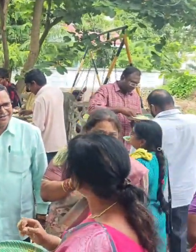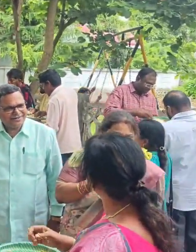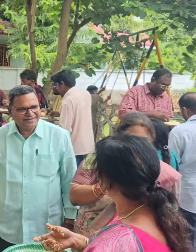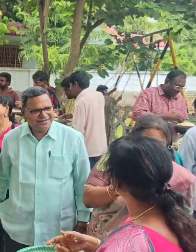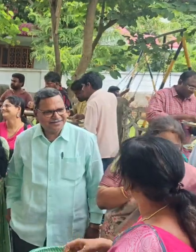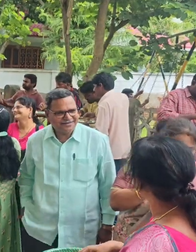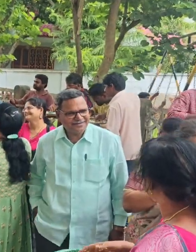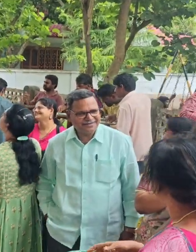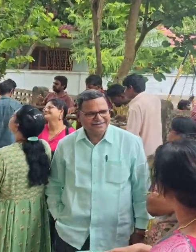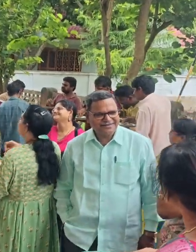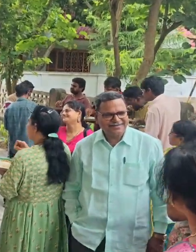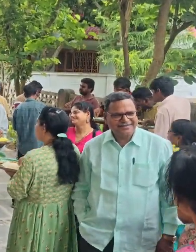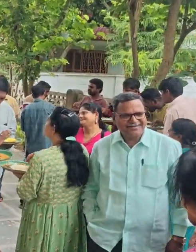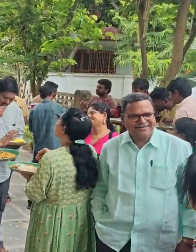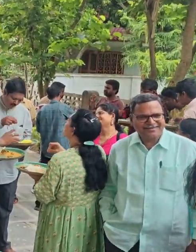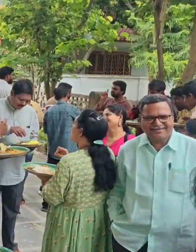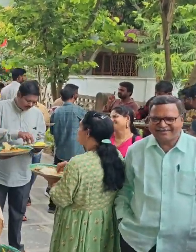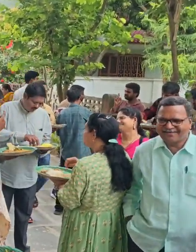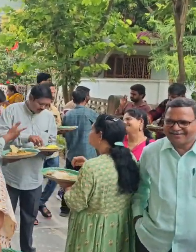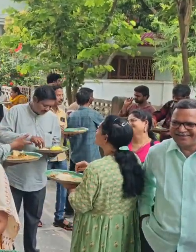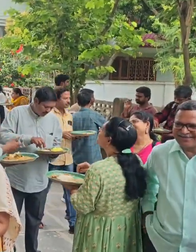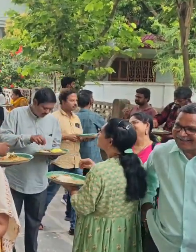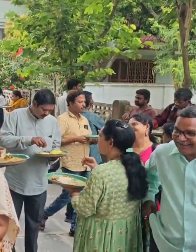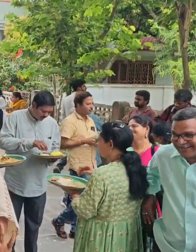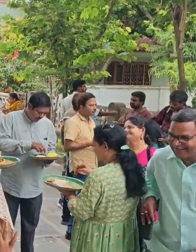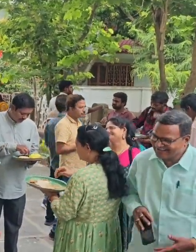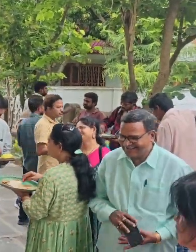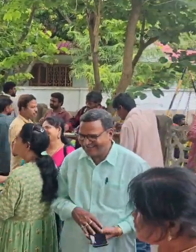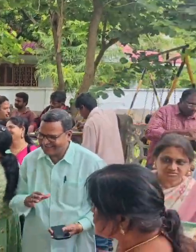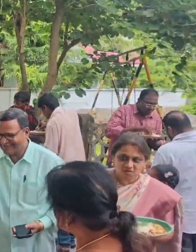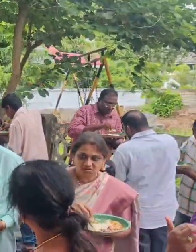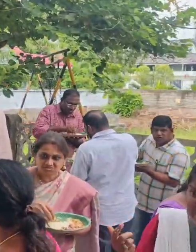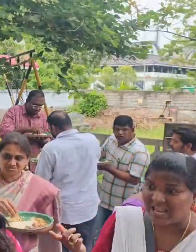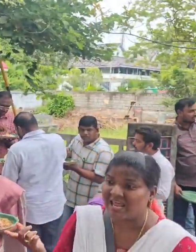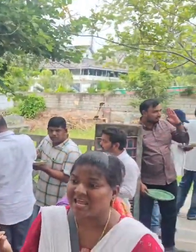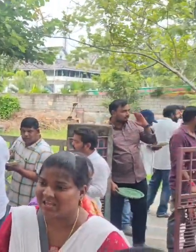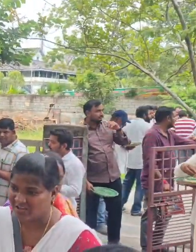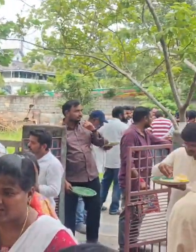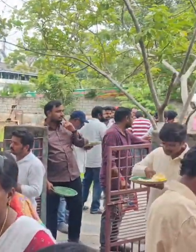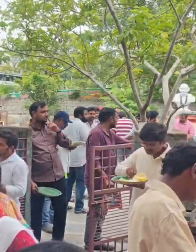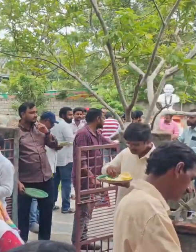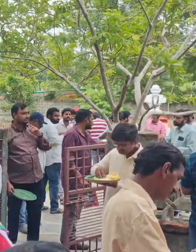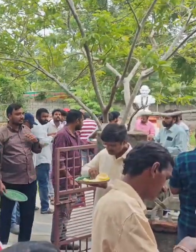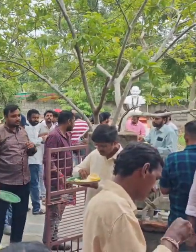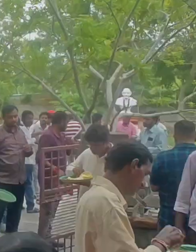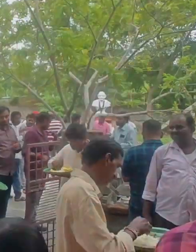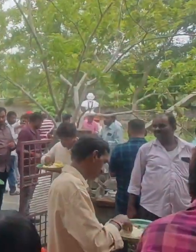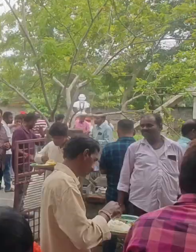चल